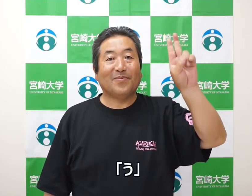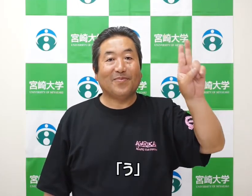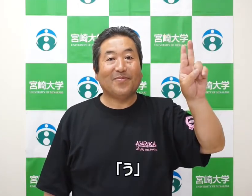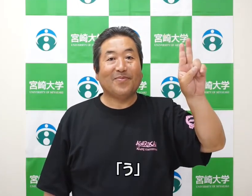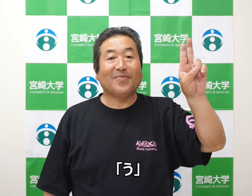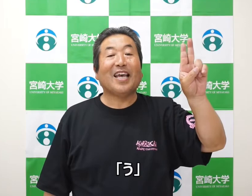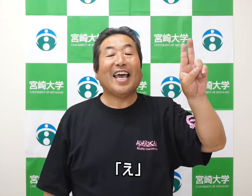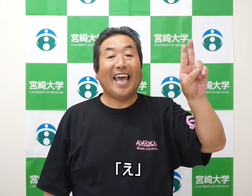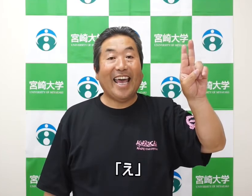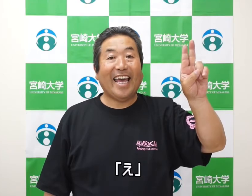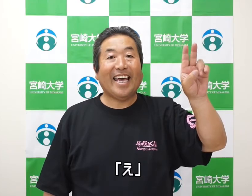え、